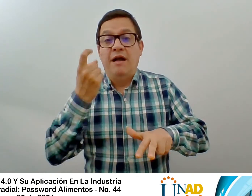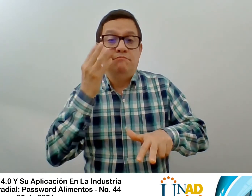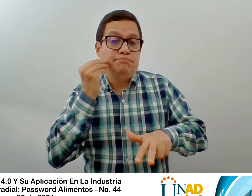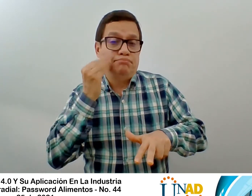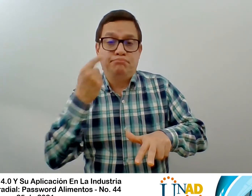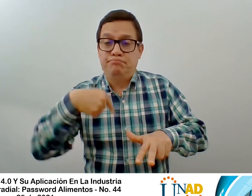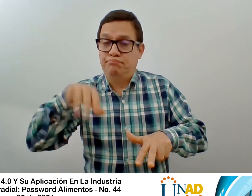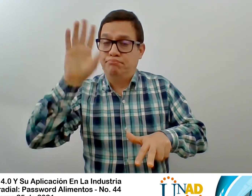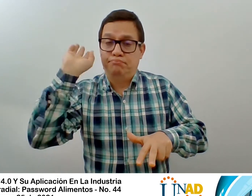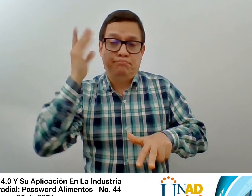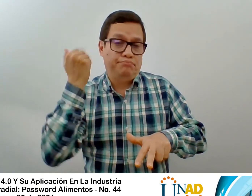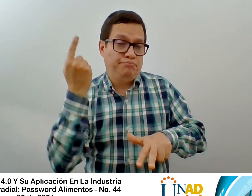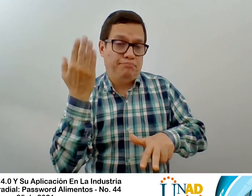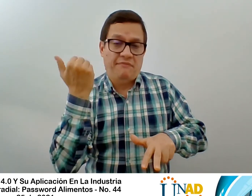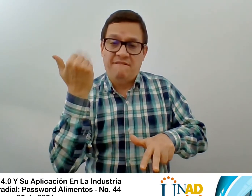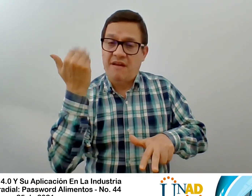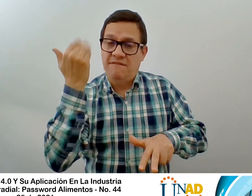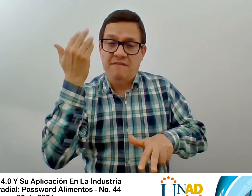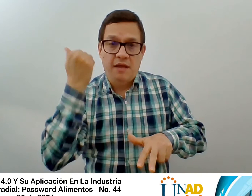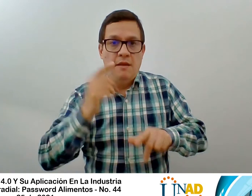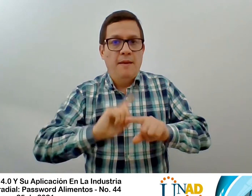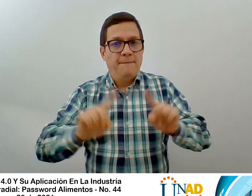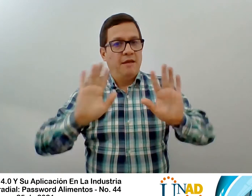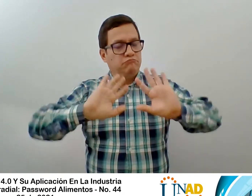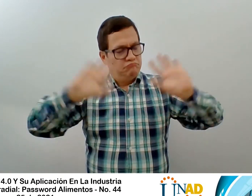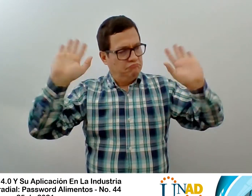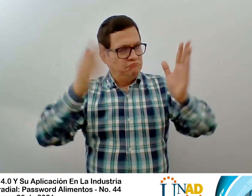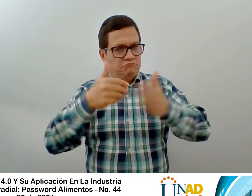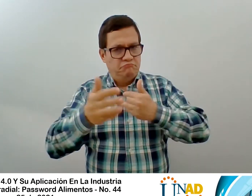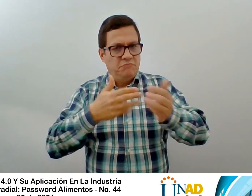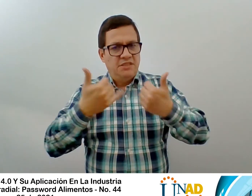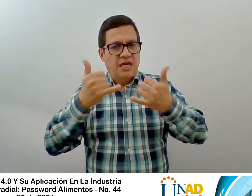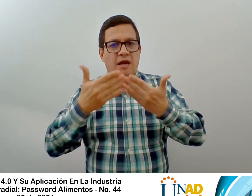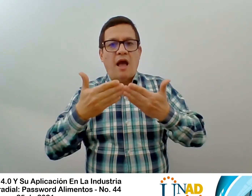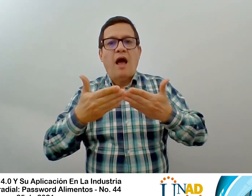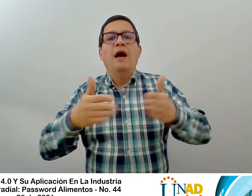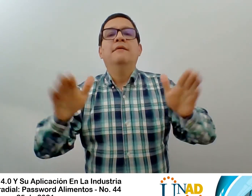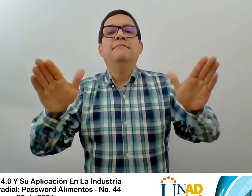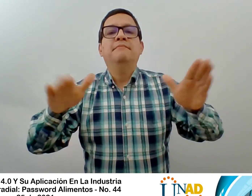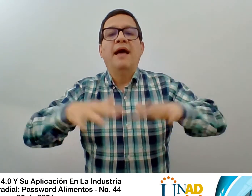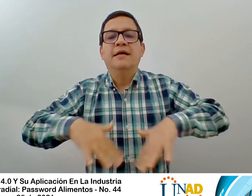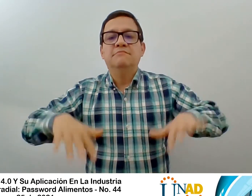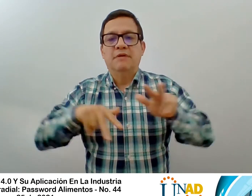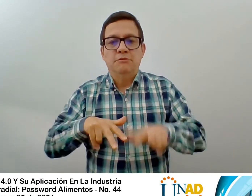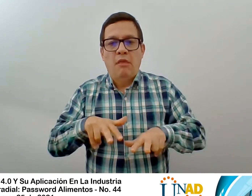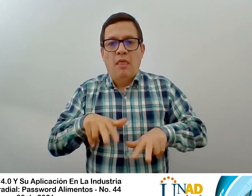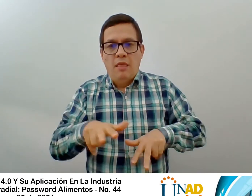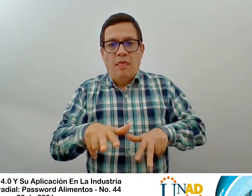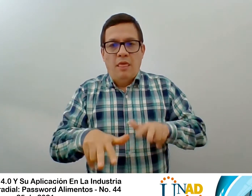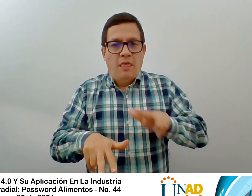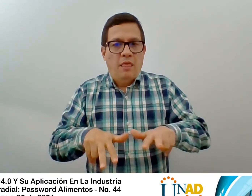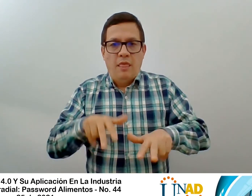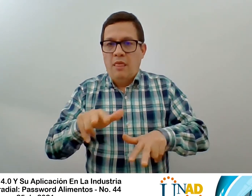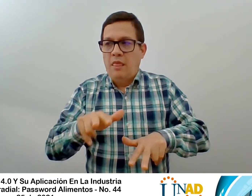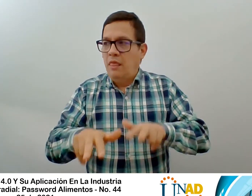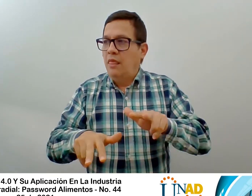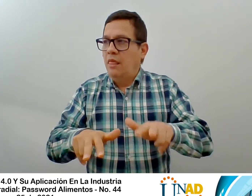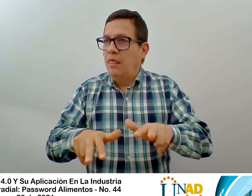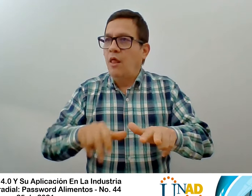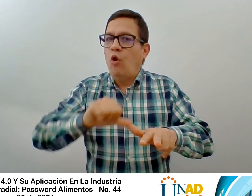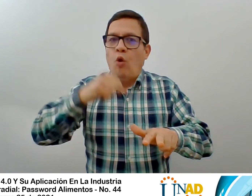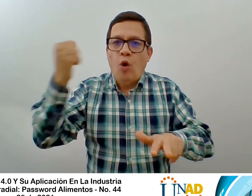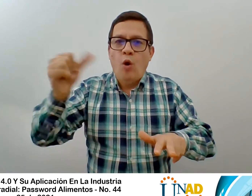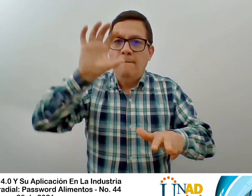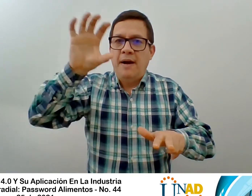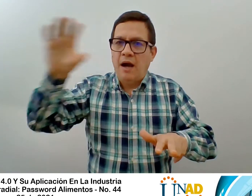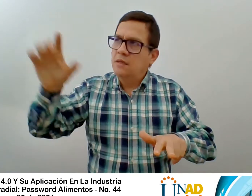importante y es que ya se abrió el espacio, y este espacio se ha abierto debido, como en otros sectores, a que hay unos avances de